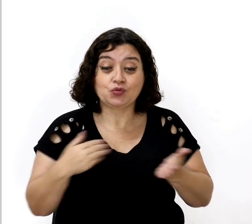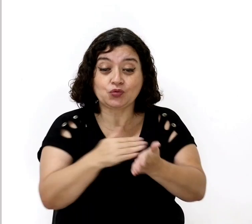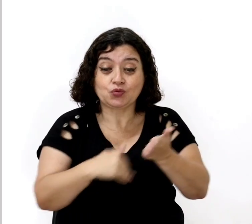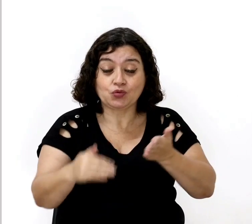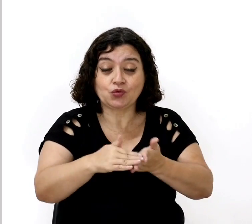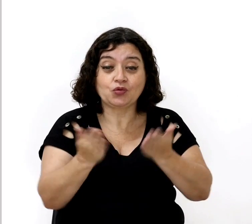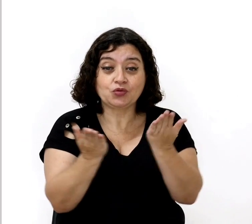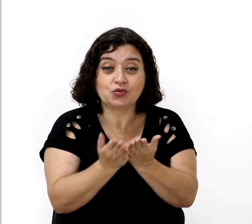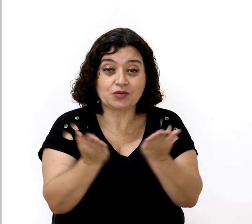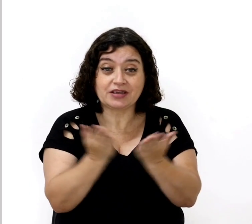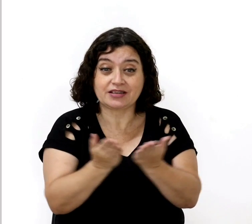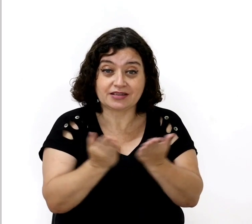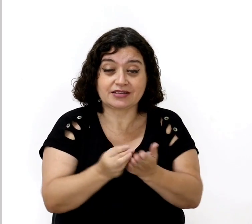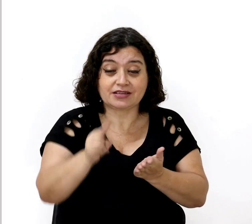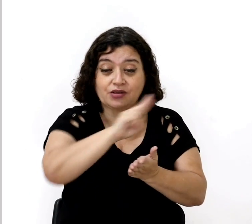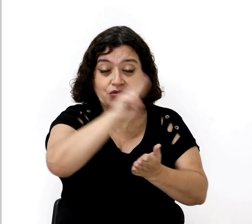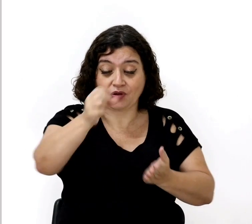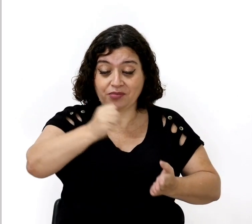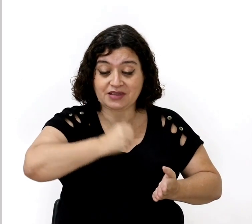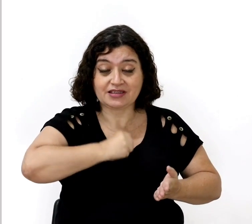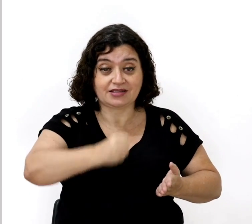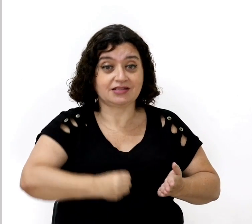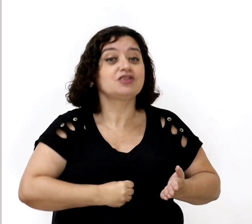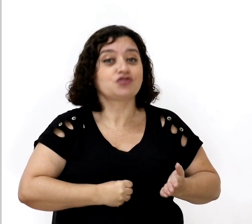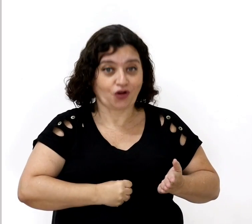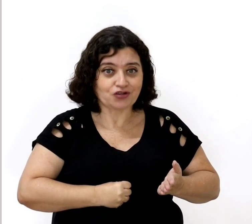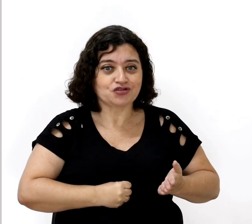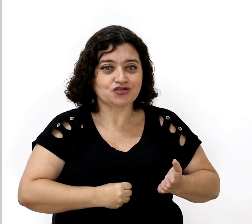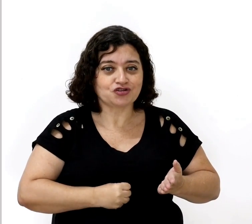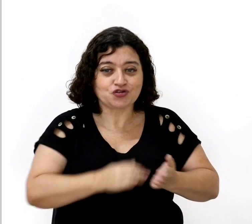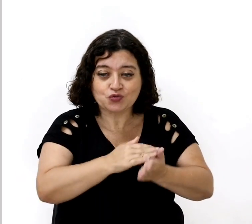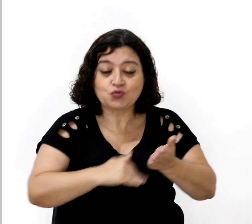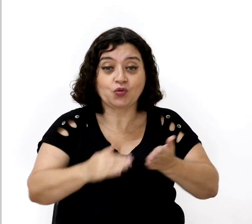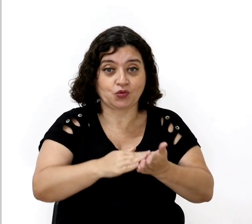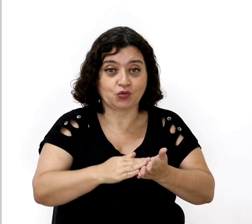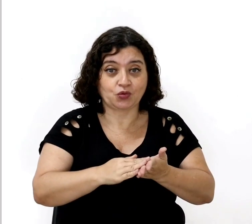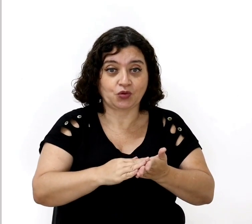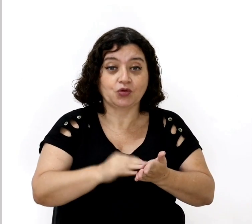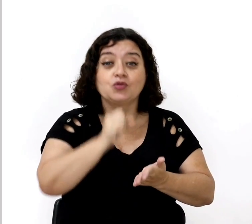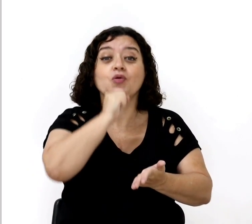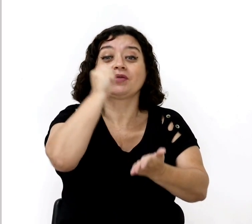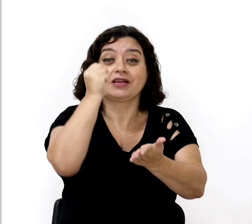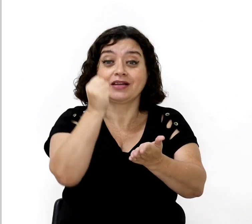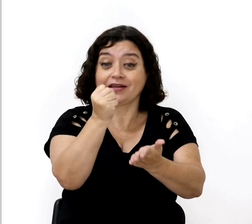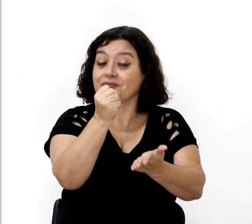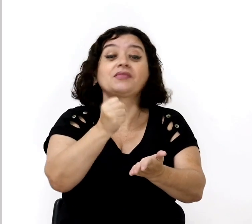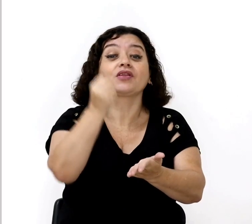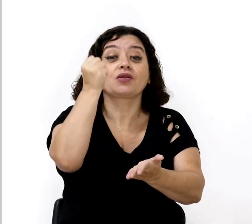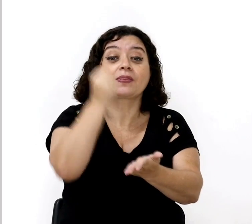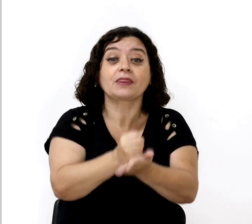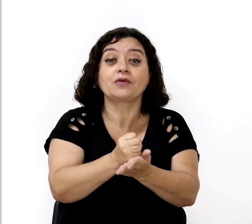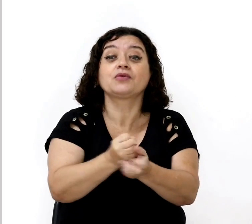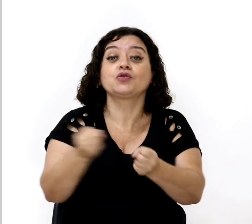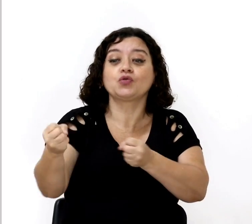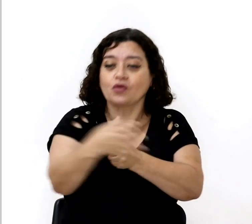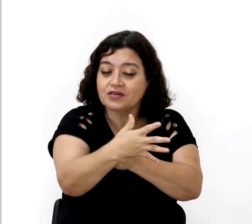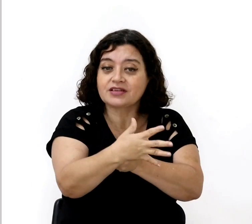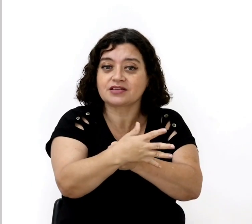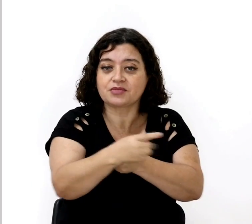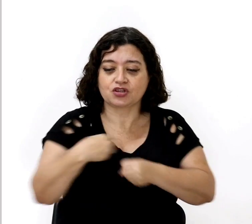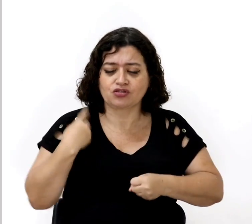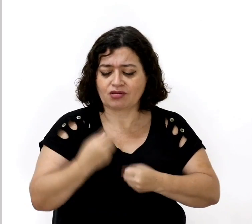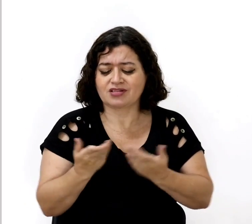Né? É um sacerdote, é para ser uma ponte. Claro, nós somos sacerdotes, um na vida do outro, como cristãos que